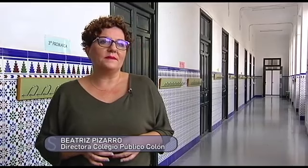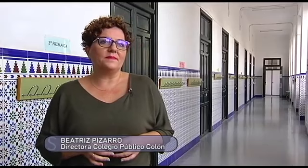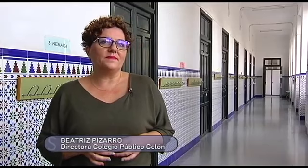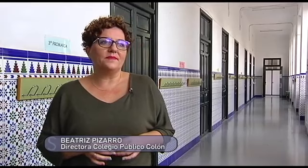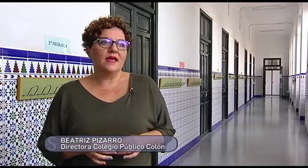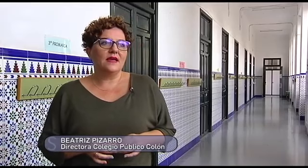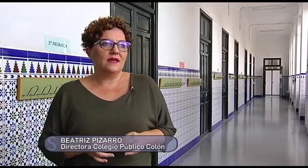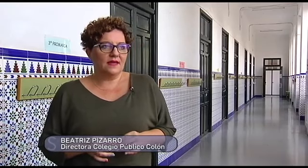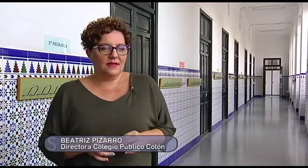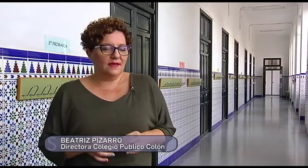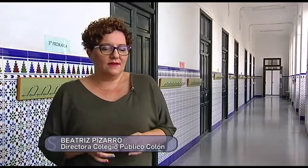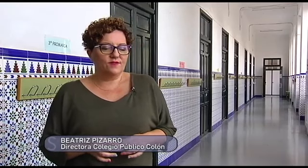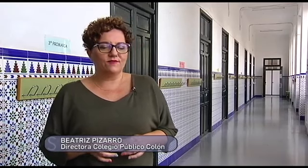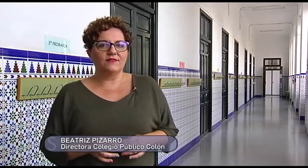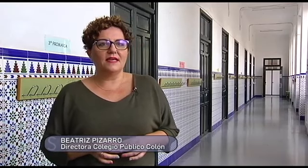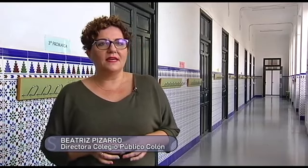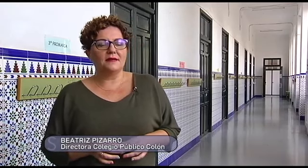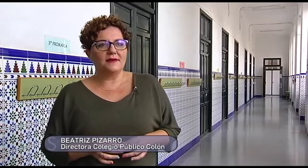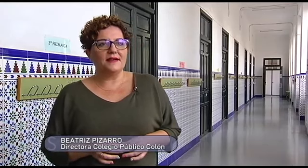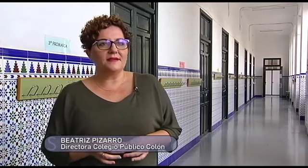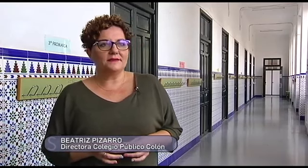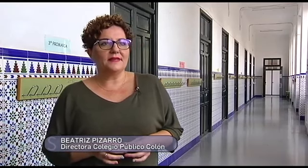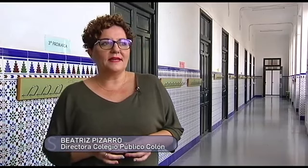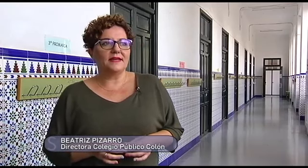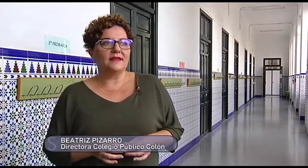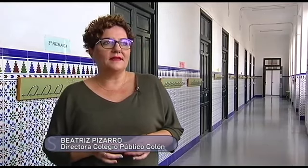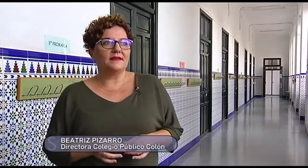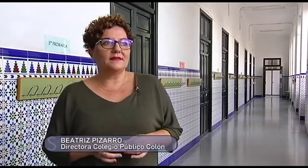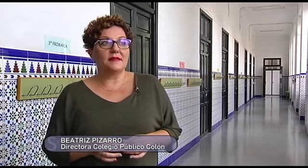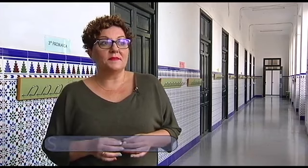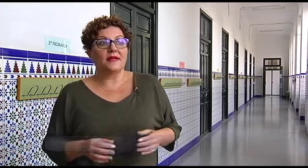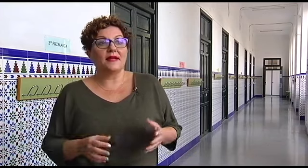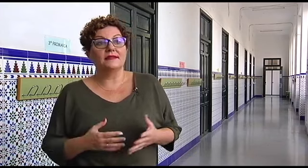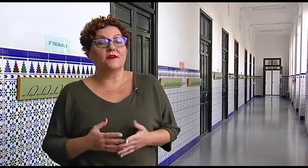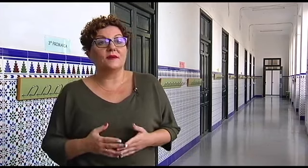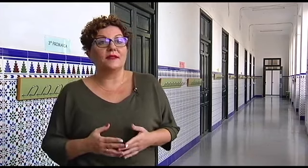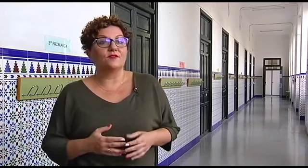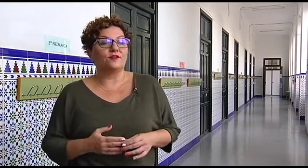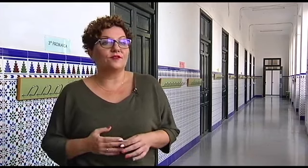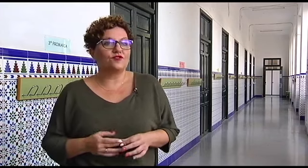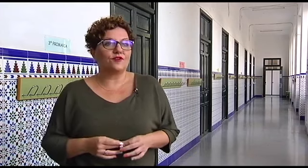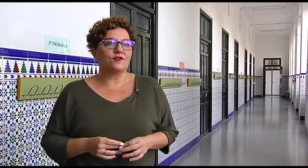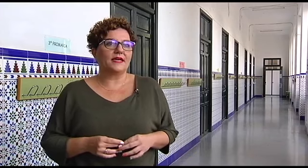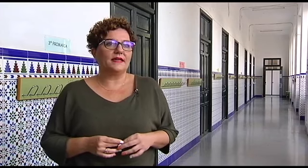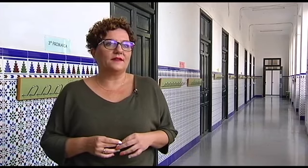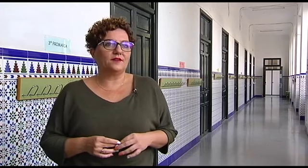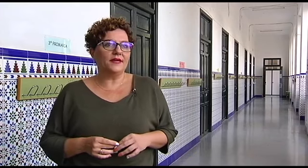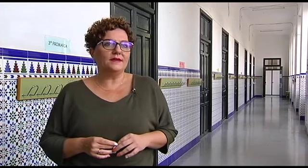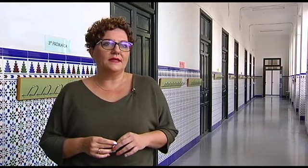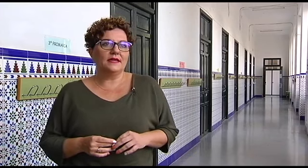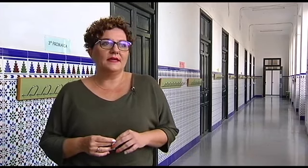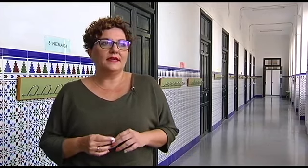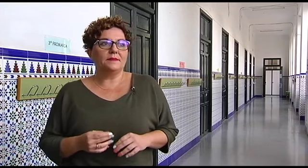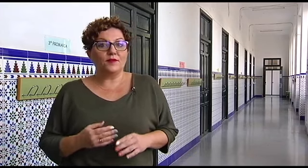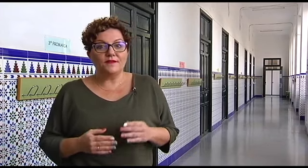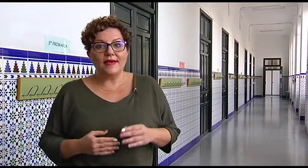son de alabar, siempre han estado trabajando con niños sordos aquí en el cole, pero este